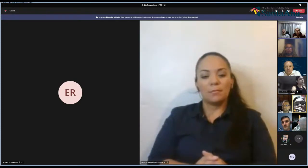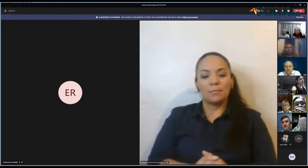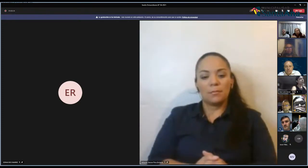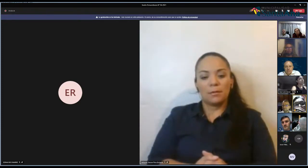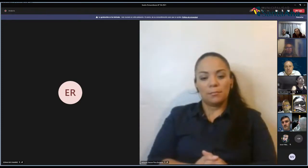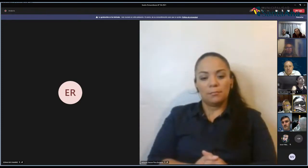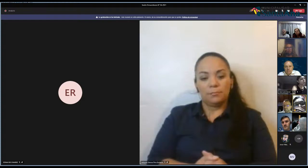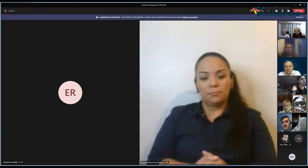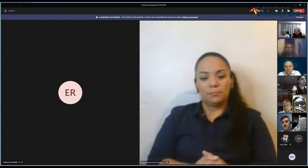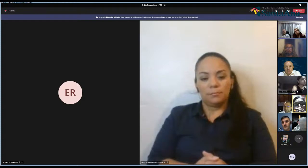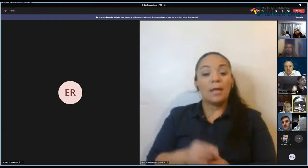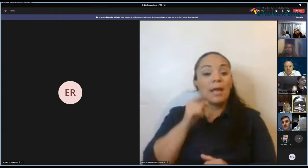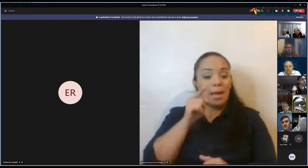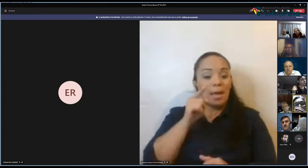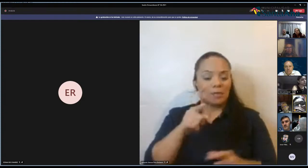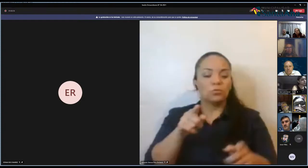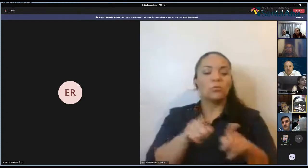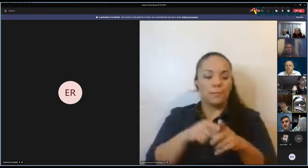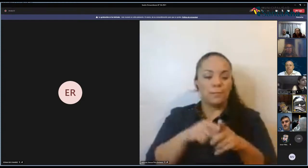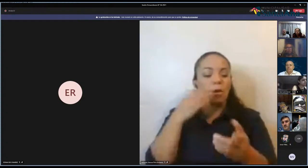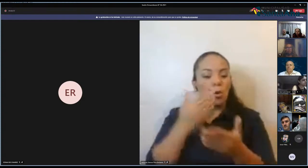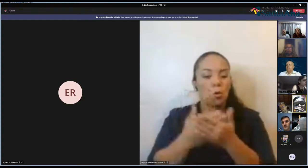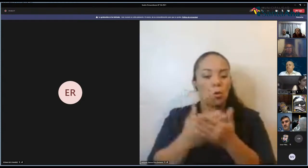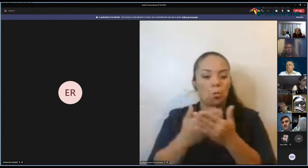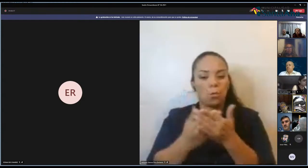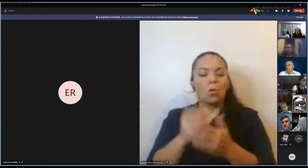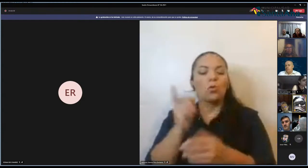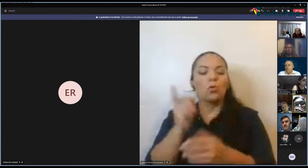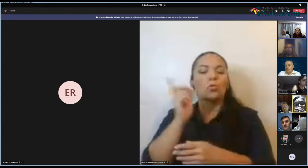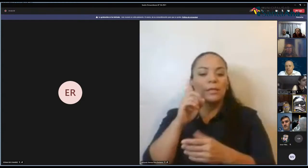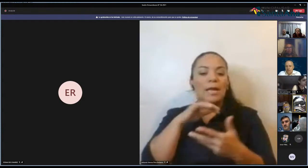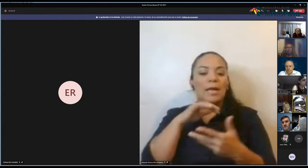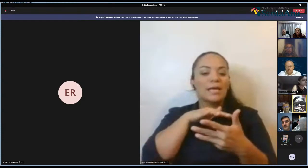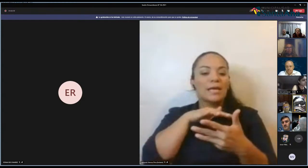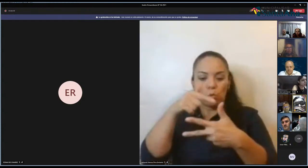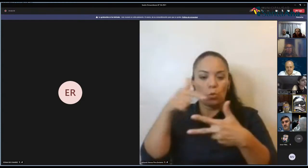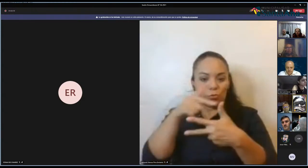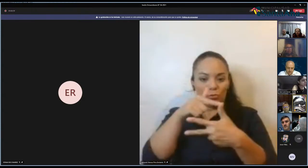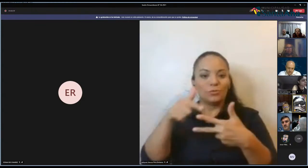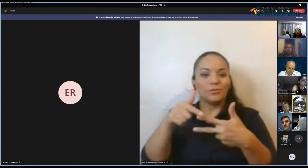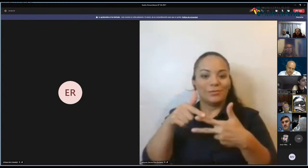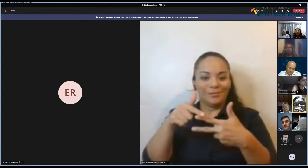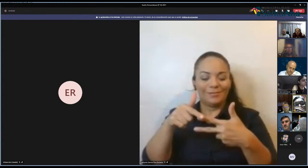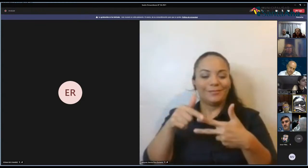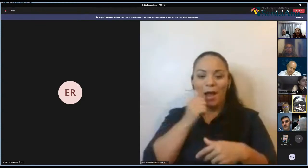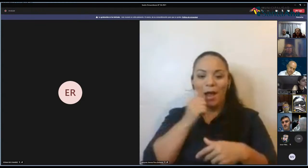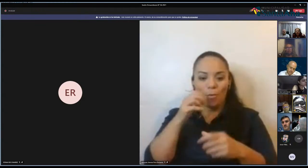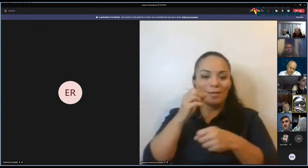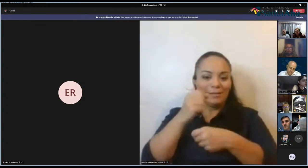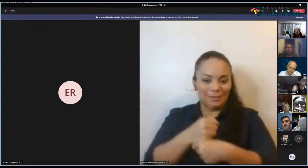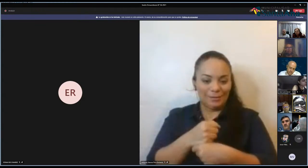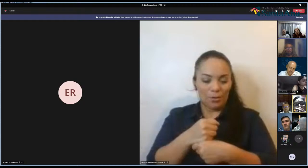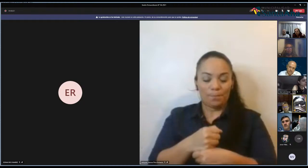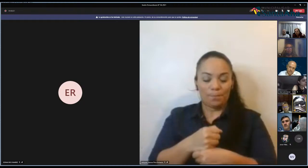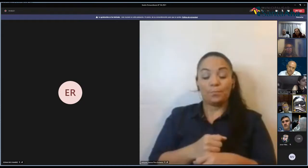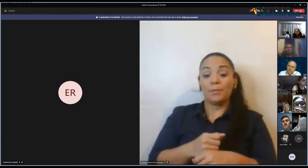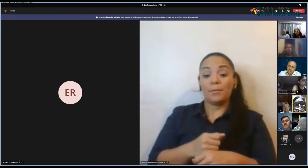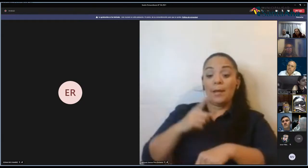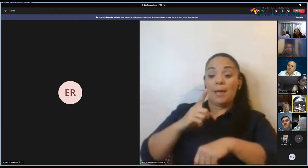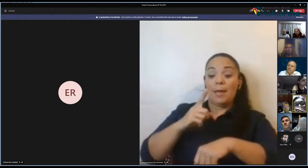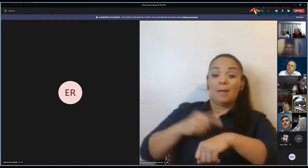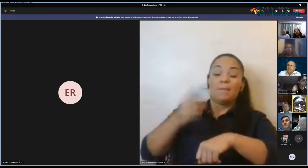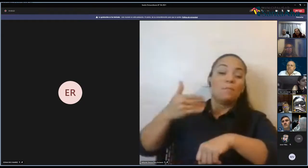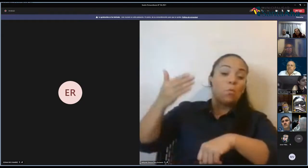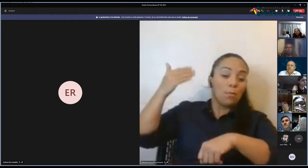comprobó mi versión el estudio los estudios hidrológicos que nosotros hicimos en aquel entonces como les repito